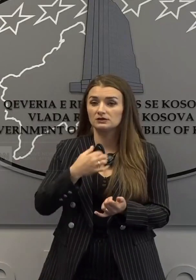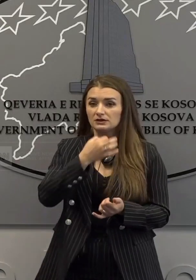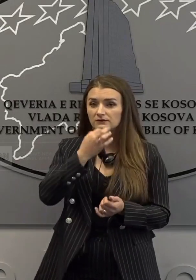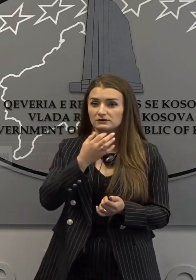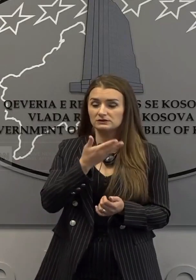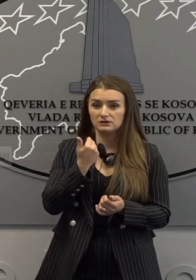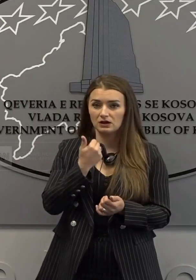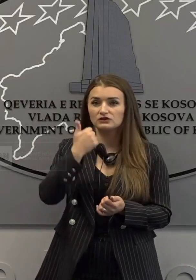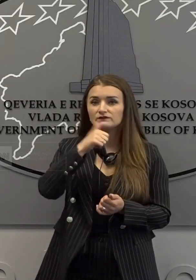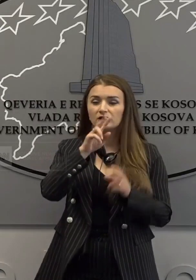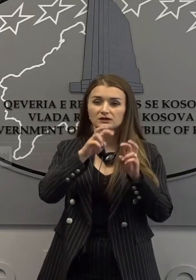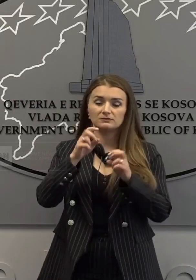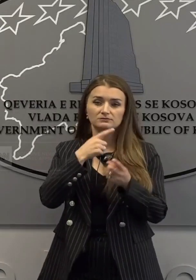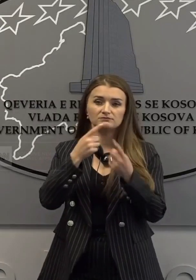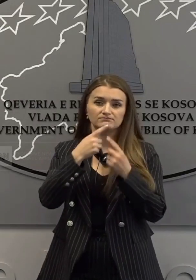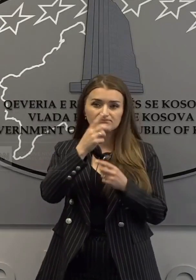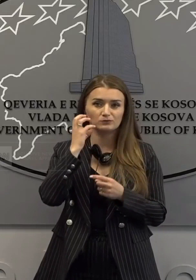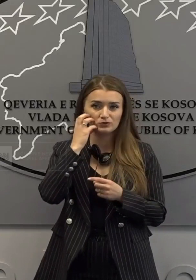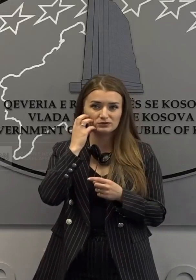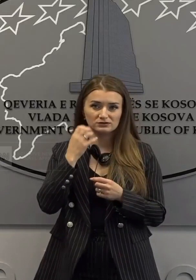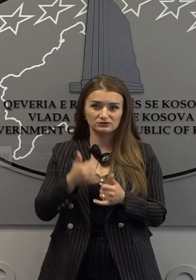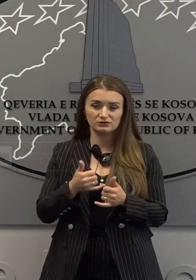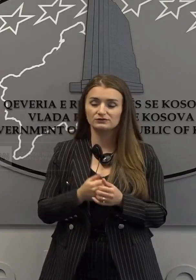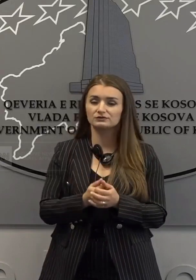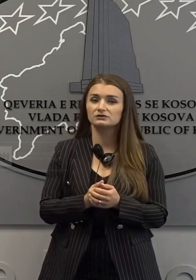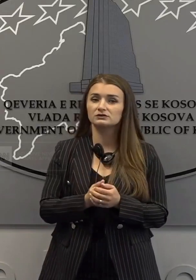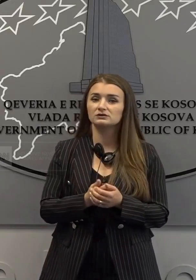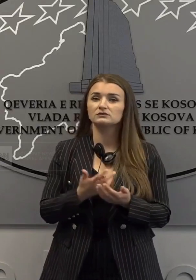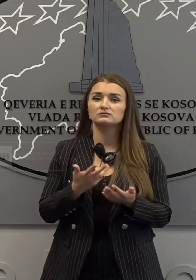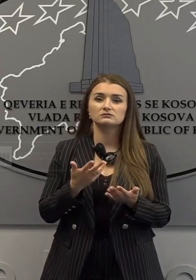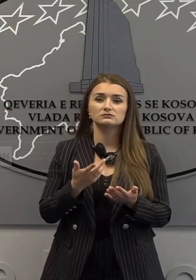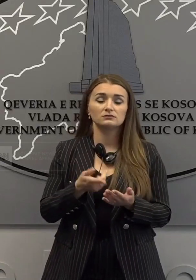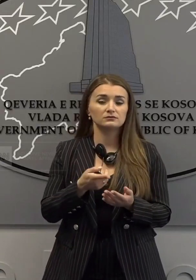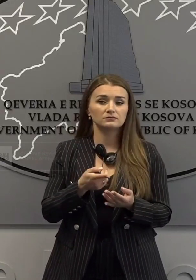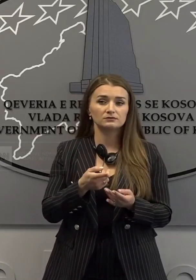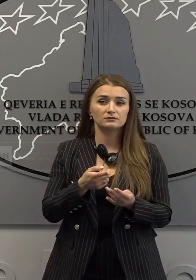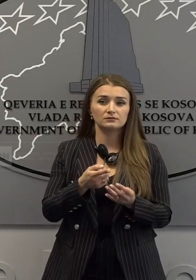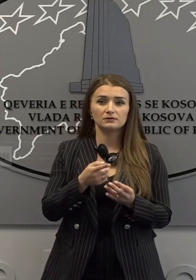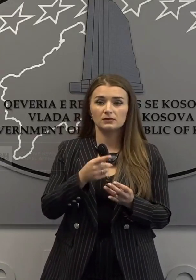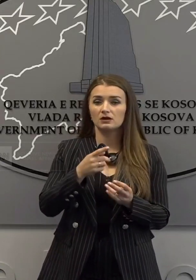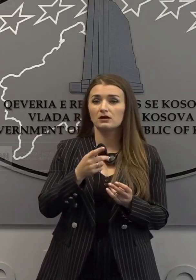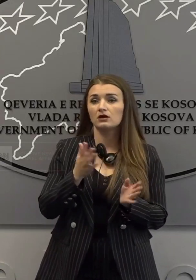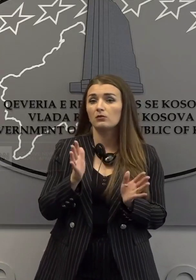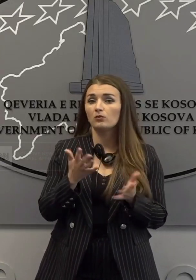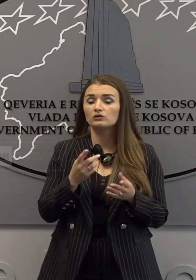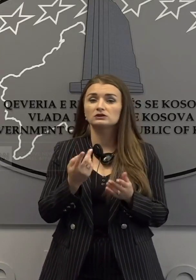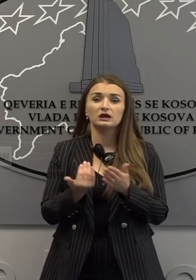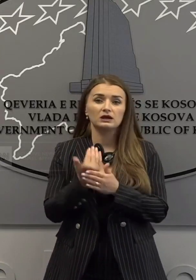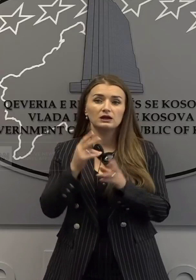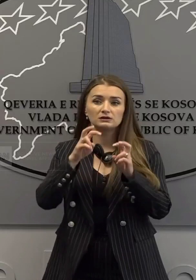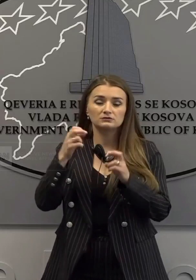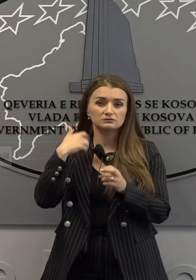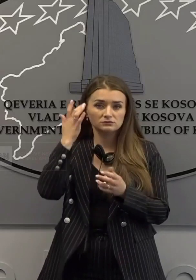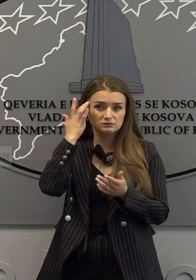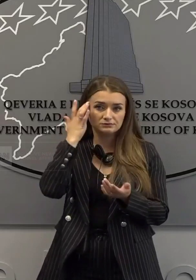do të diskutohen në Bruxell, por kjo do të thotë që nuk kam informacion që do të ketë tema të reja. Nuk